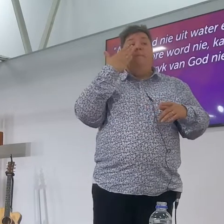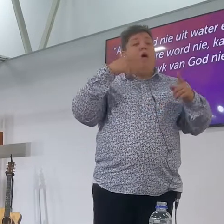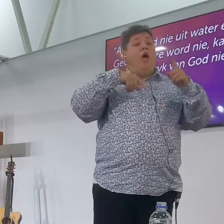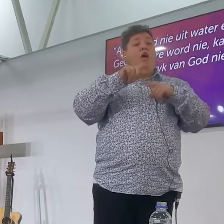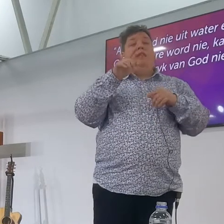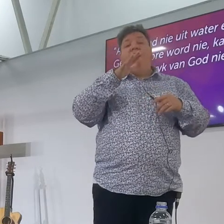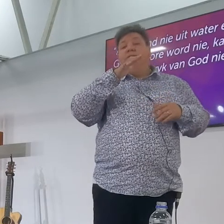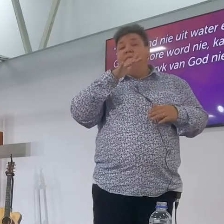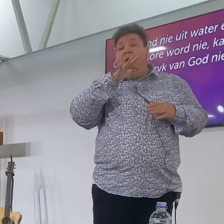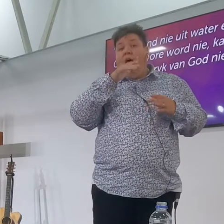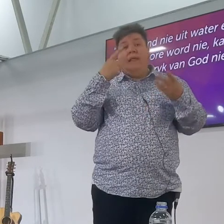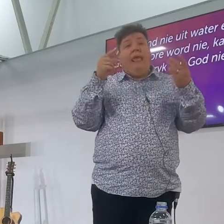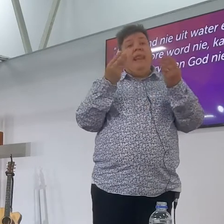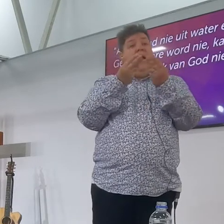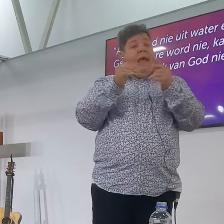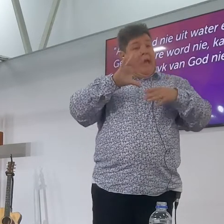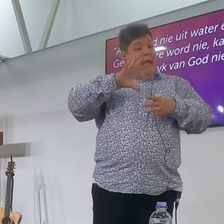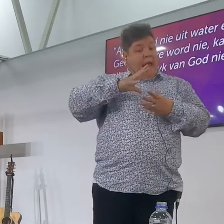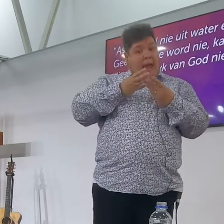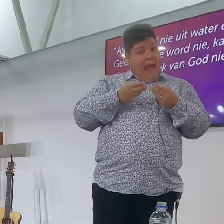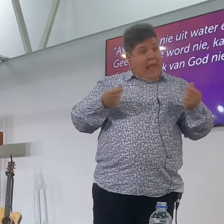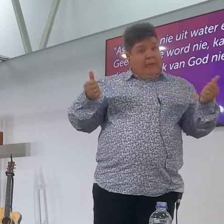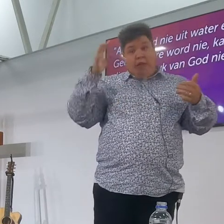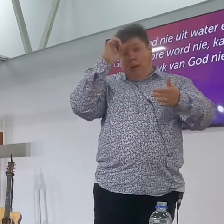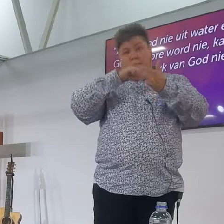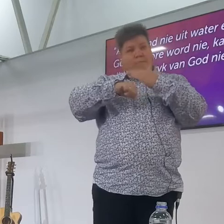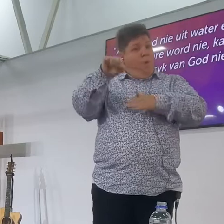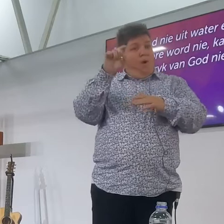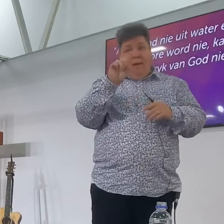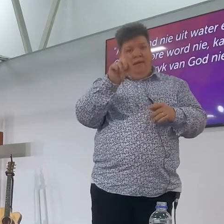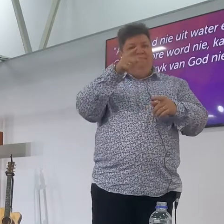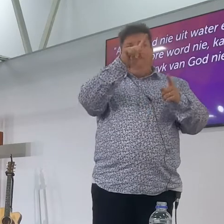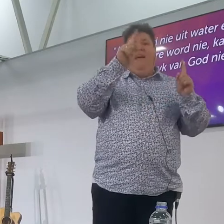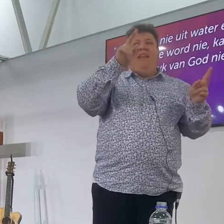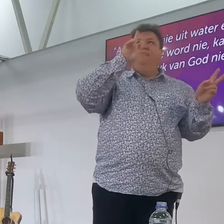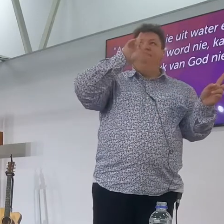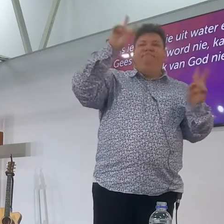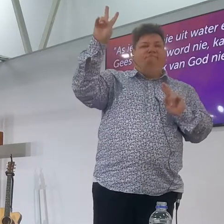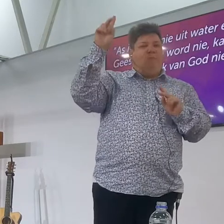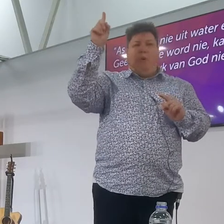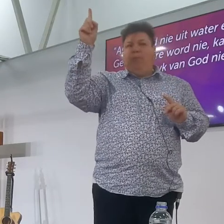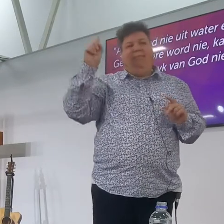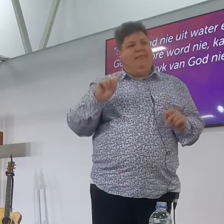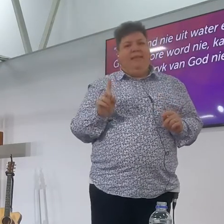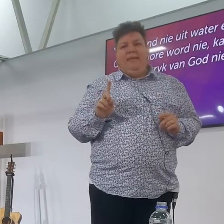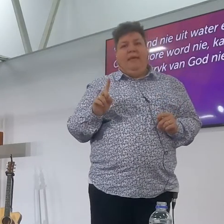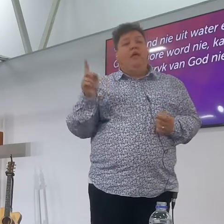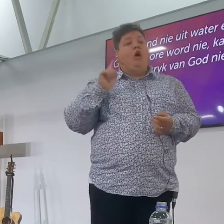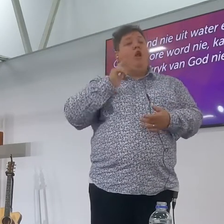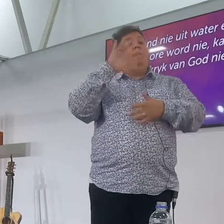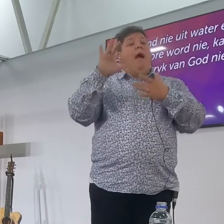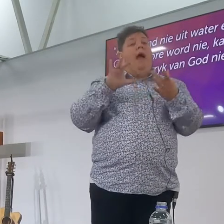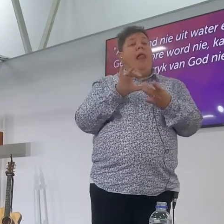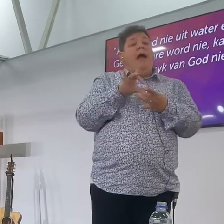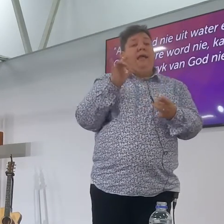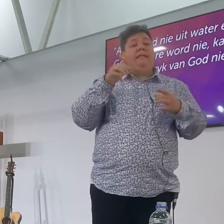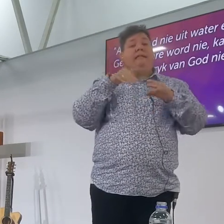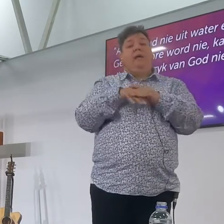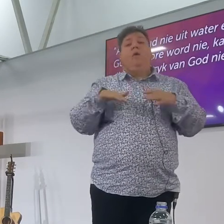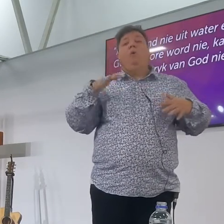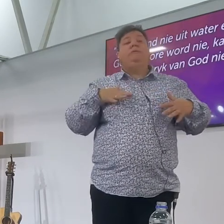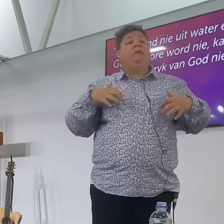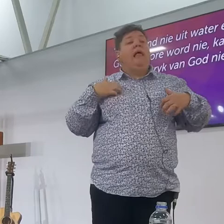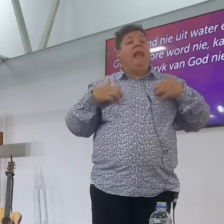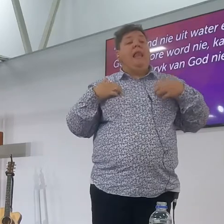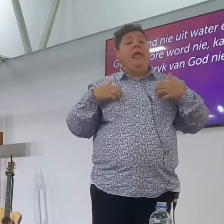gees gebore word nie, kan hy die koninkryk van God nie sien nie. So, wedergeboorte is die eerste ding wat die Heilige Gees in my en jou lewe. As ek